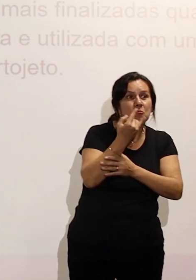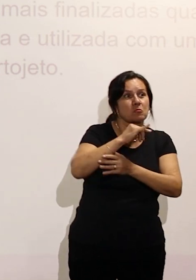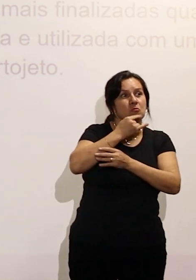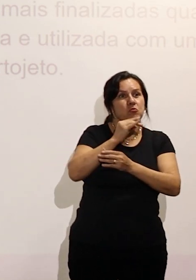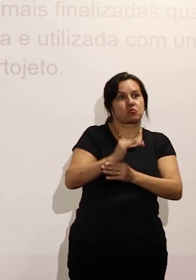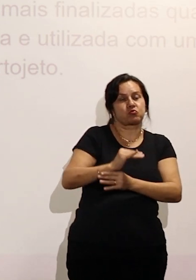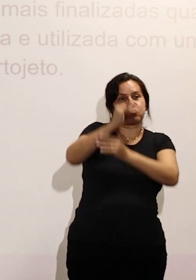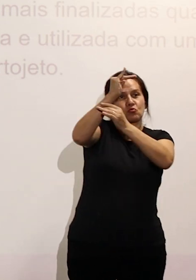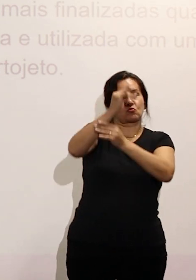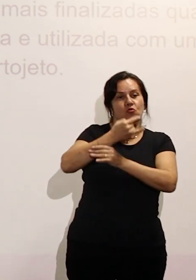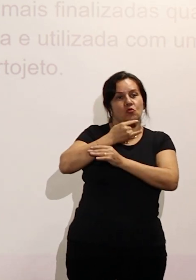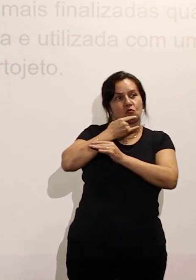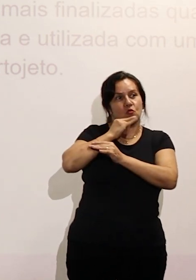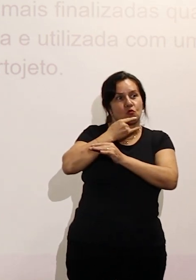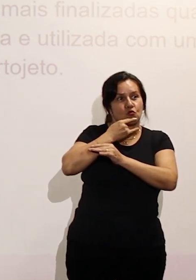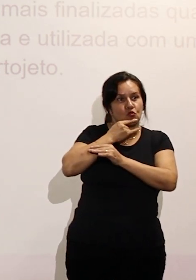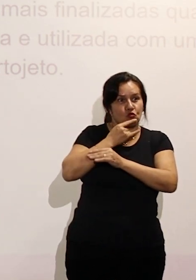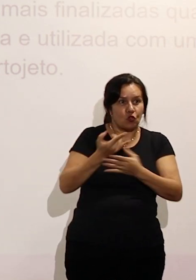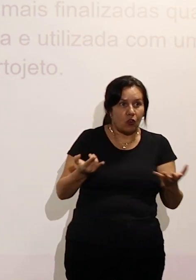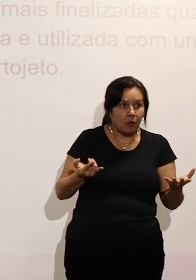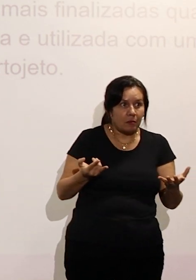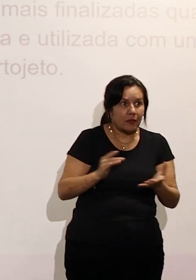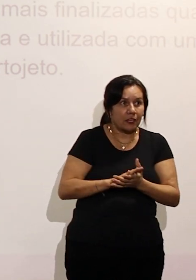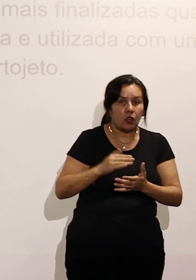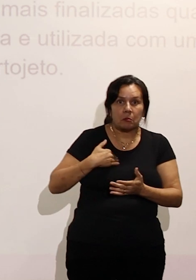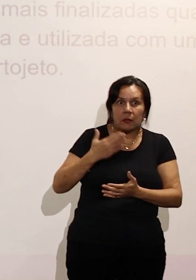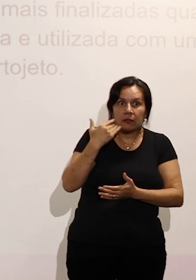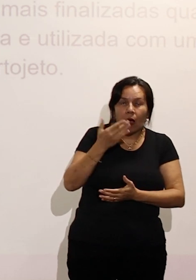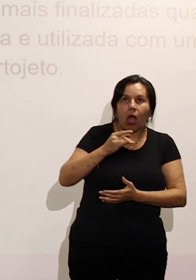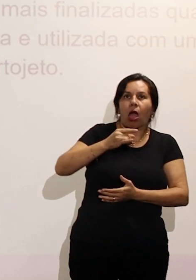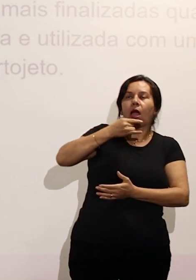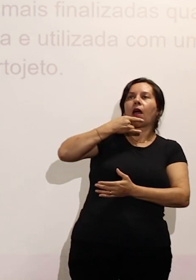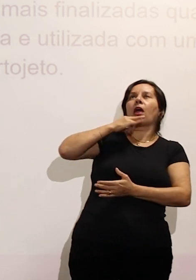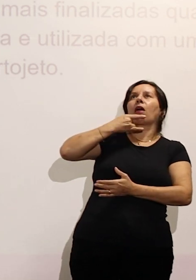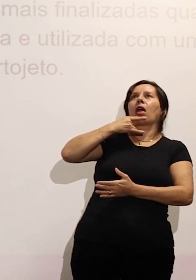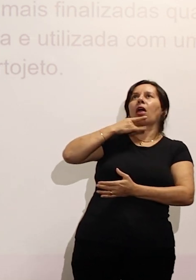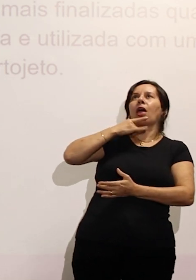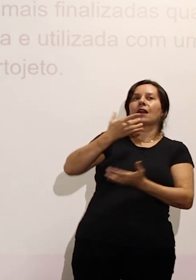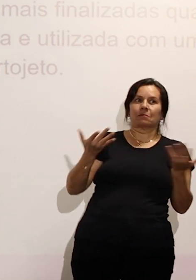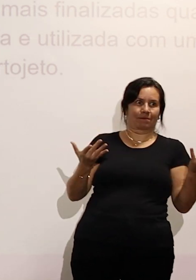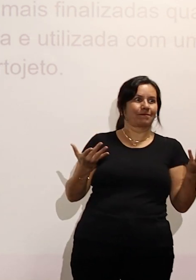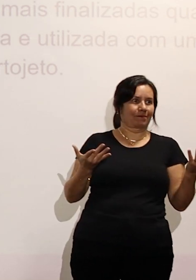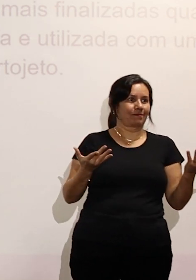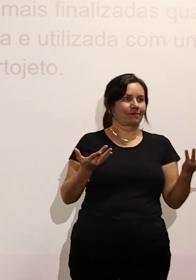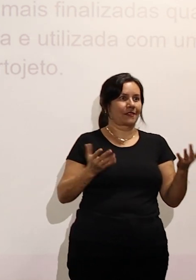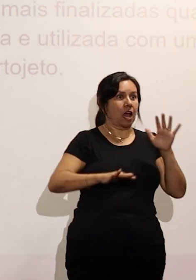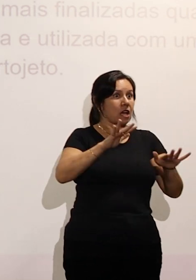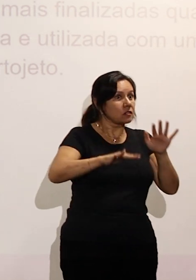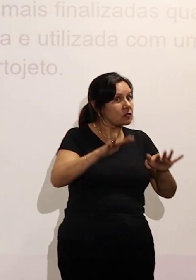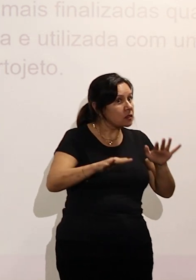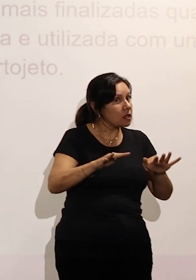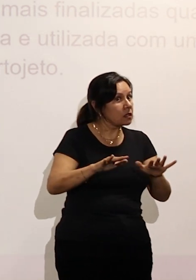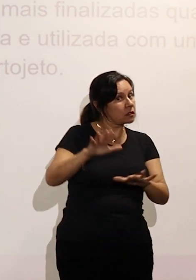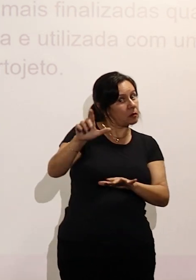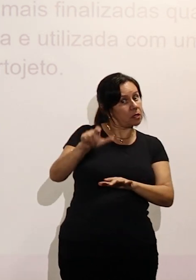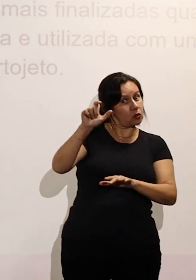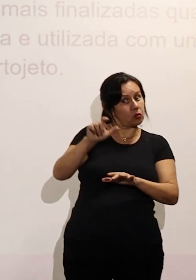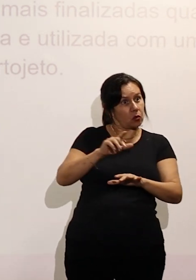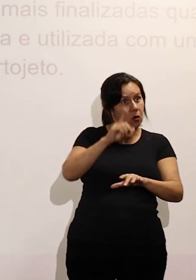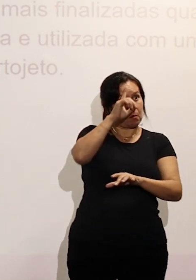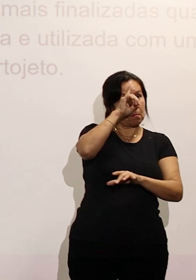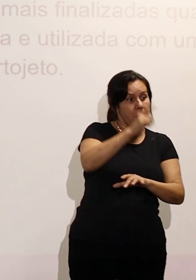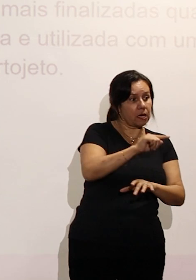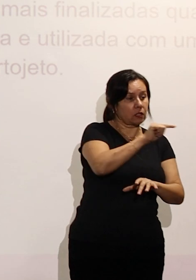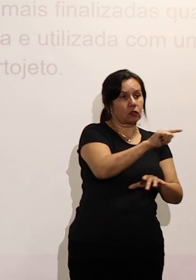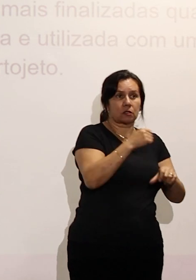de chopp. E a gente ficou imaginando que seria um concurso de bebedeira. Né? Então, assim, às vezes as coisas chegam nesse ponto.